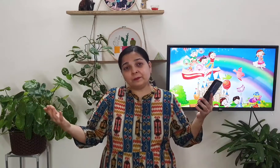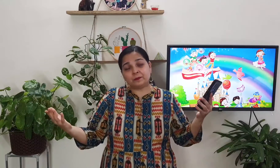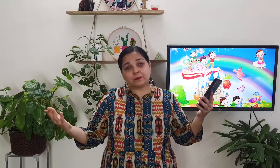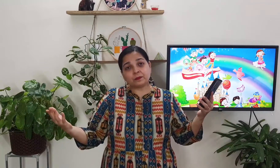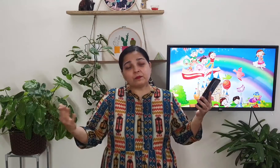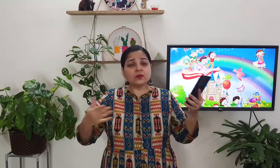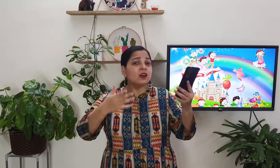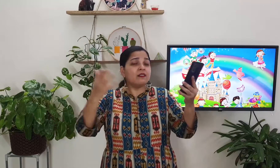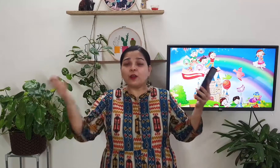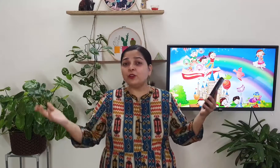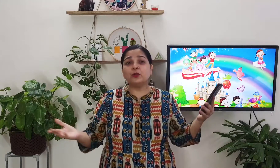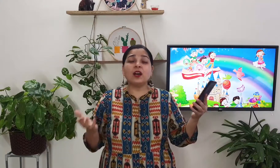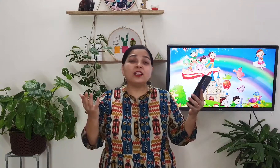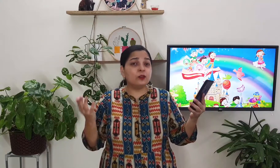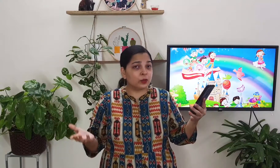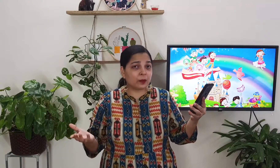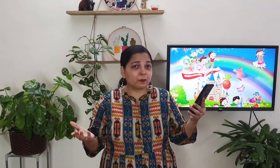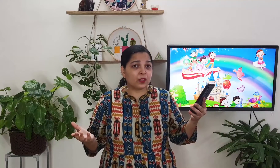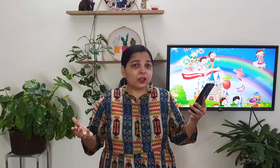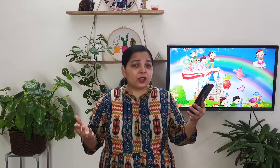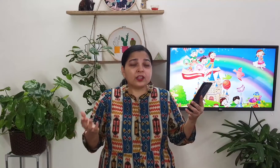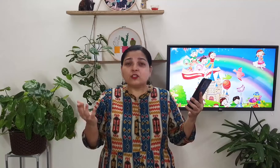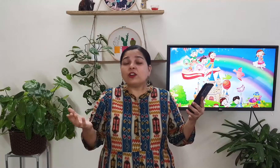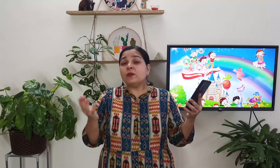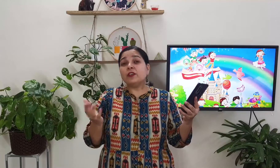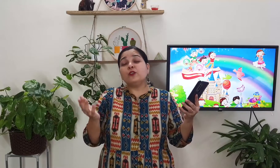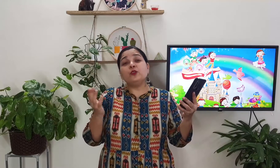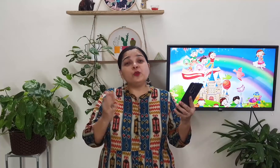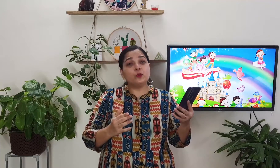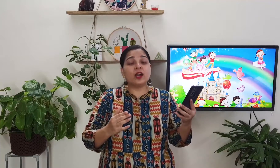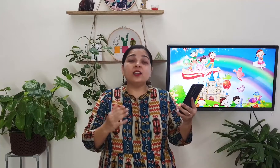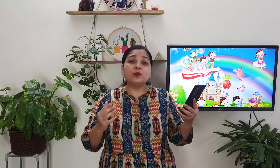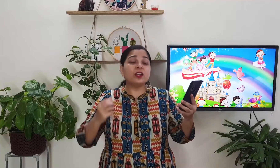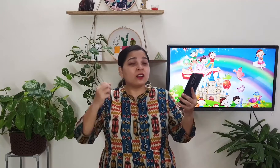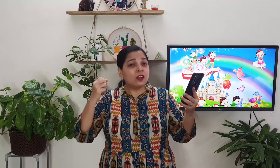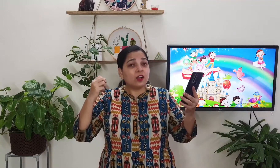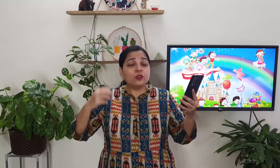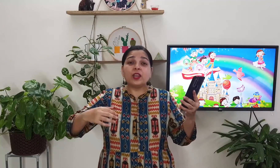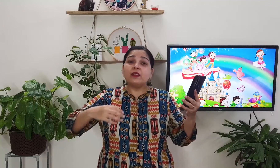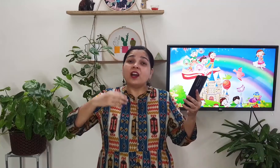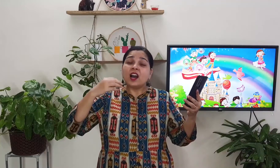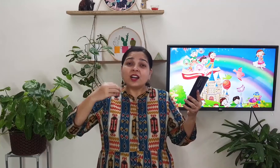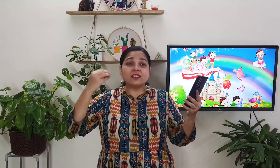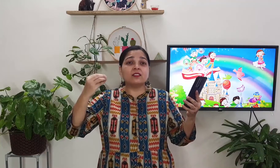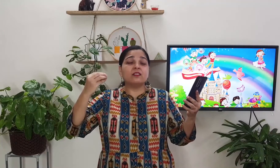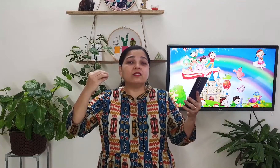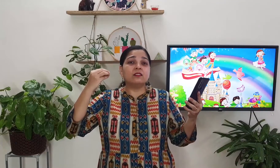இயேசு சொன்னபோது, அது உங்களுக்கு மட்டுமல்ல, நீங்கள் மற்றவர்களுக்கும் கேட்கலாம். உங்கள்